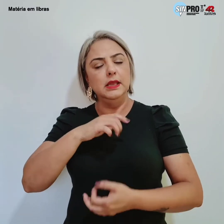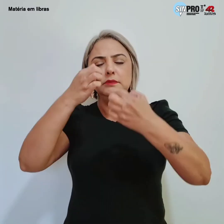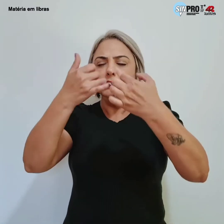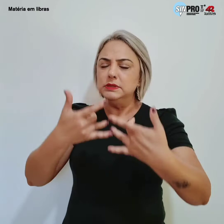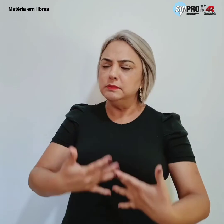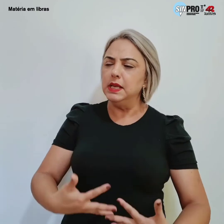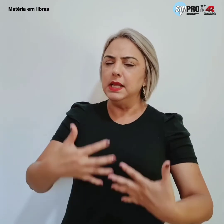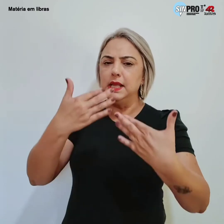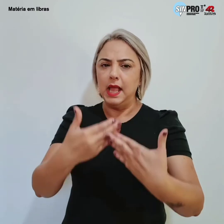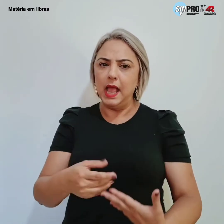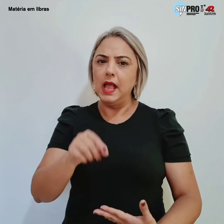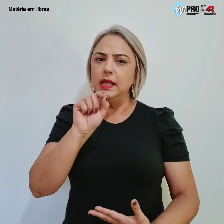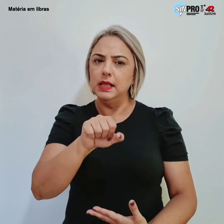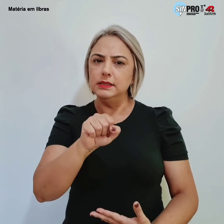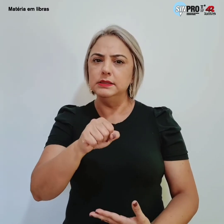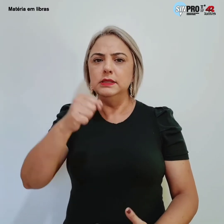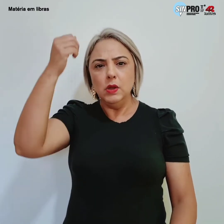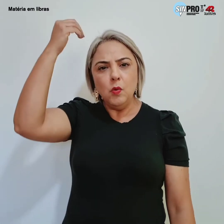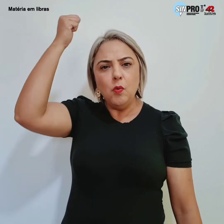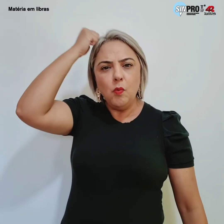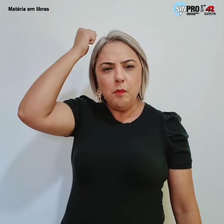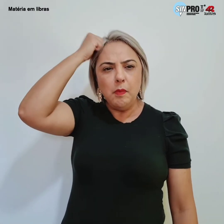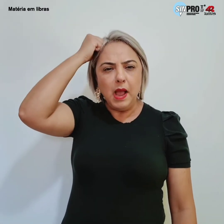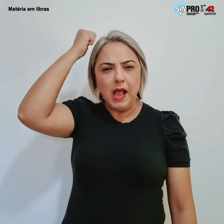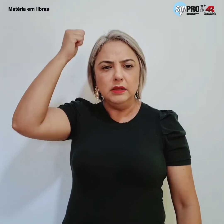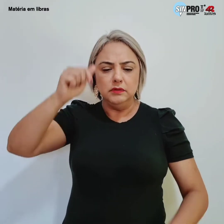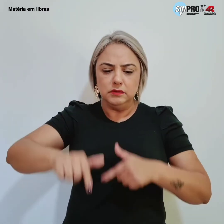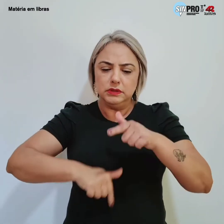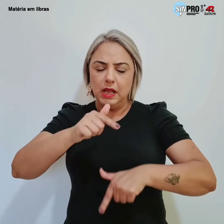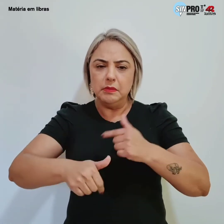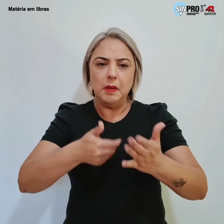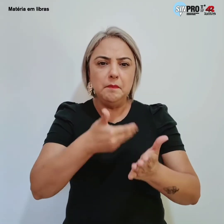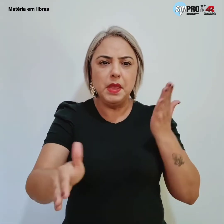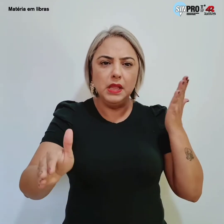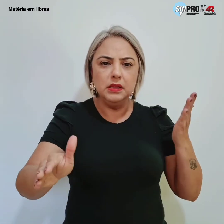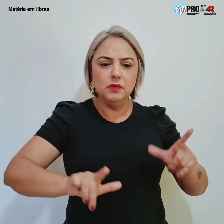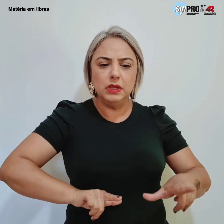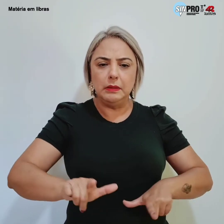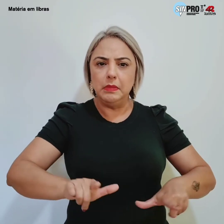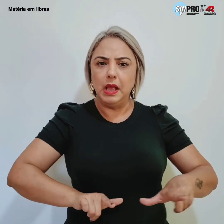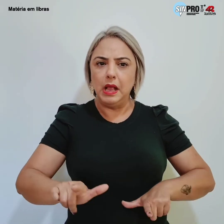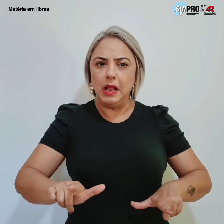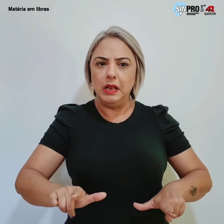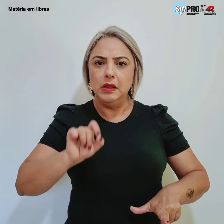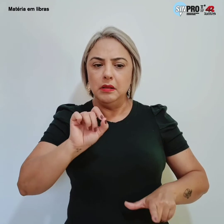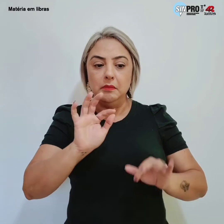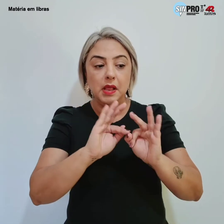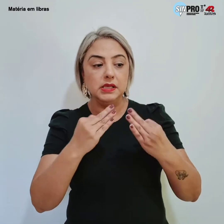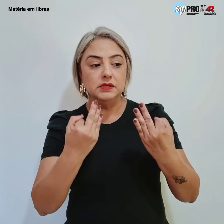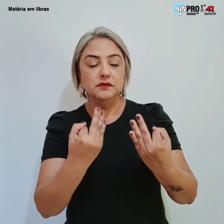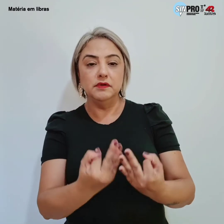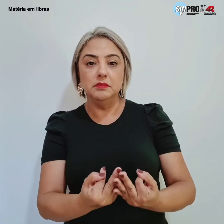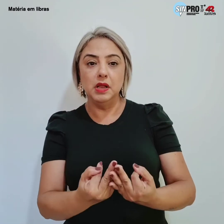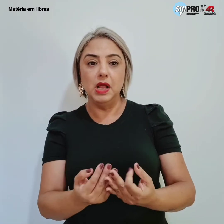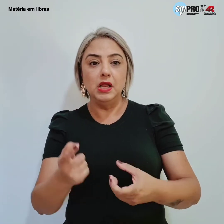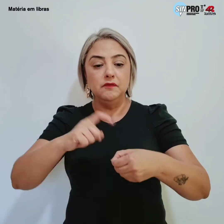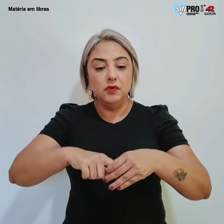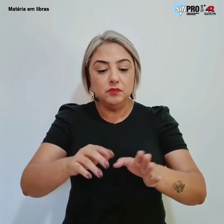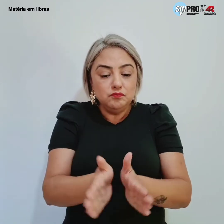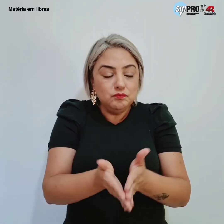Temos que explicar que há sim um culpado pelo trabalhador ter perdido o emprego, pelas famílias que voltaram à